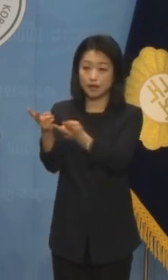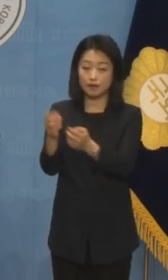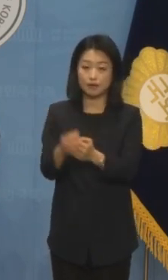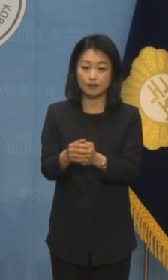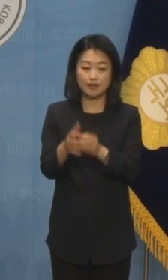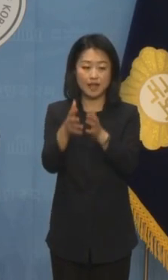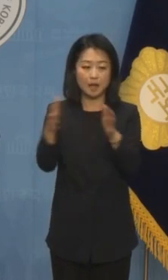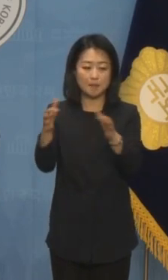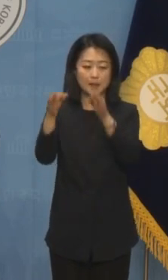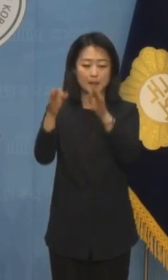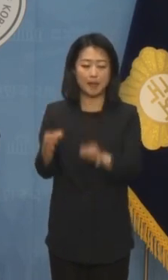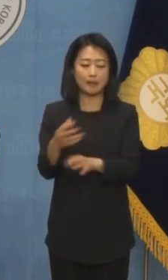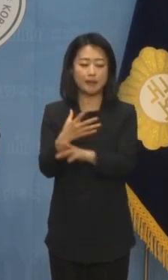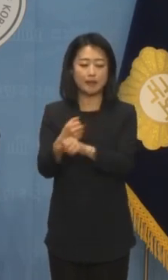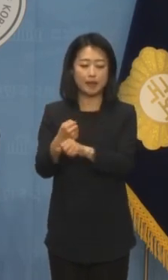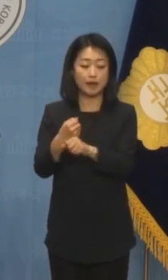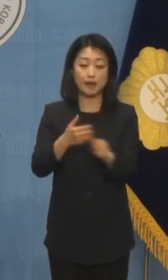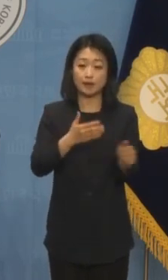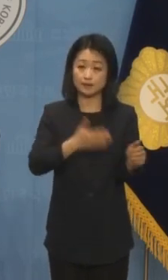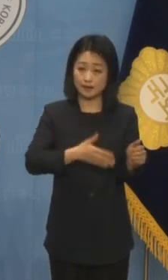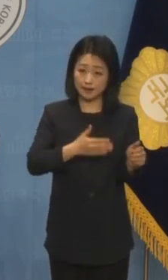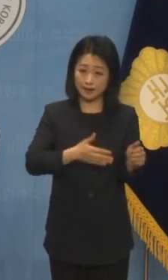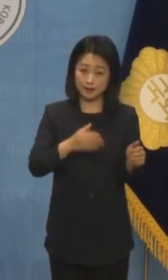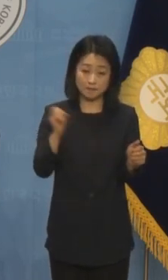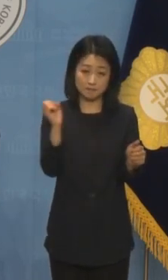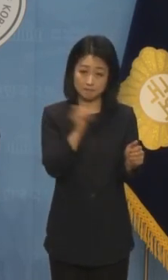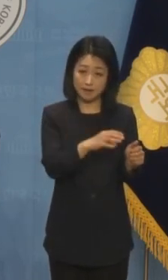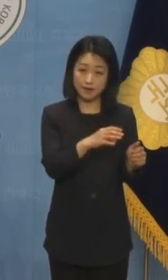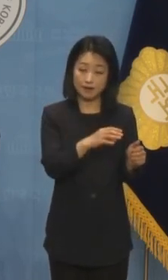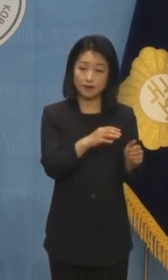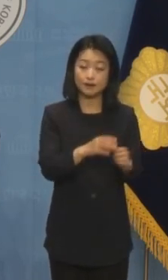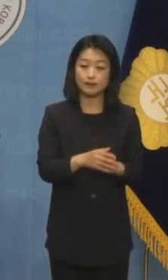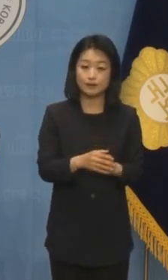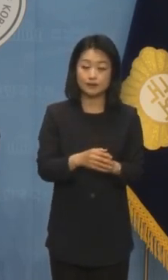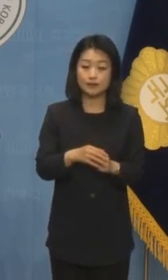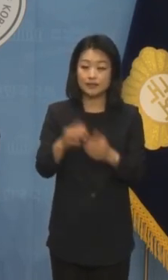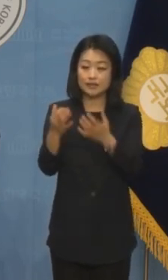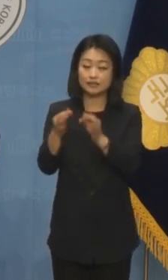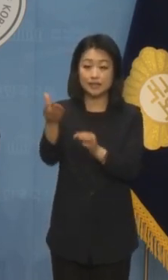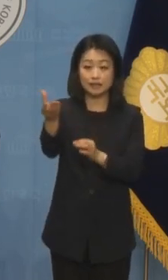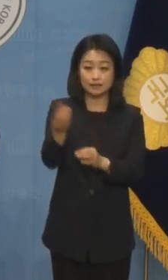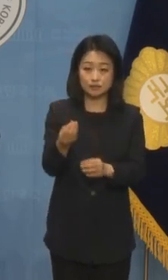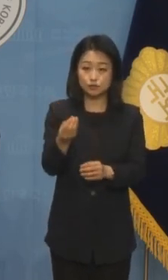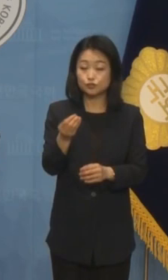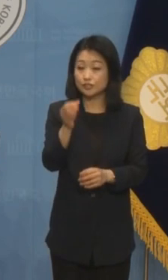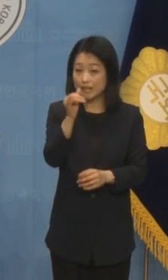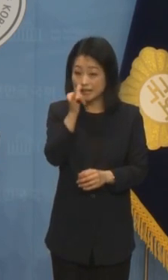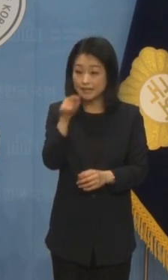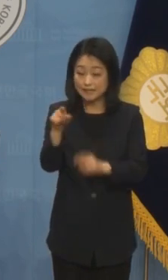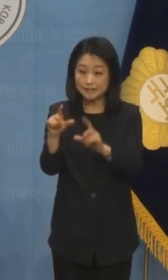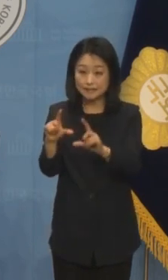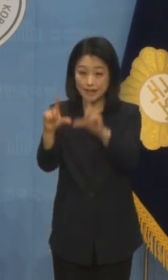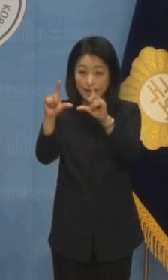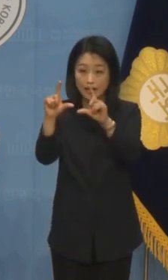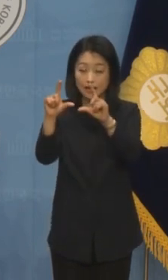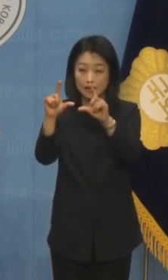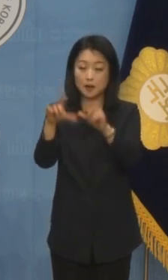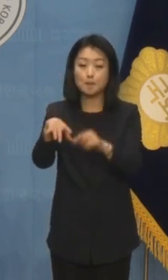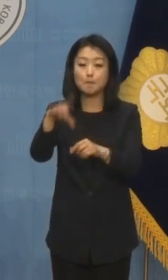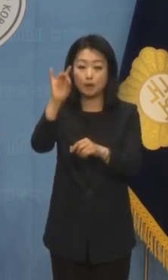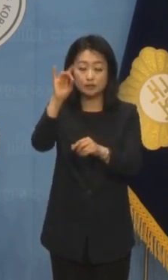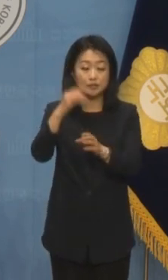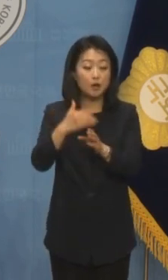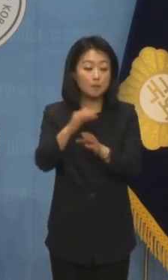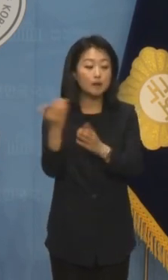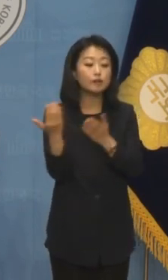계약서를 작성하자. 지금 그 근저당 설정된 그날에 최우선 변제금을